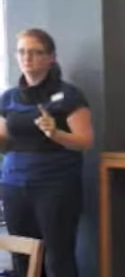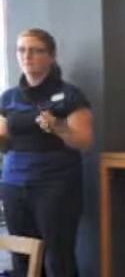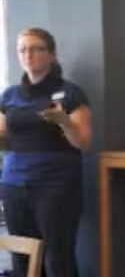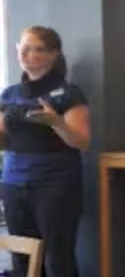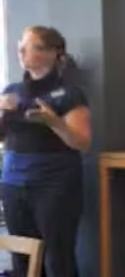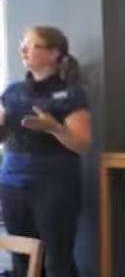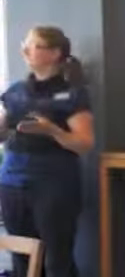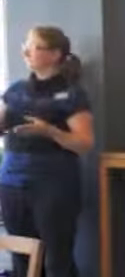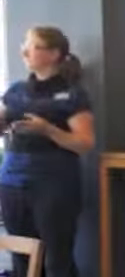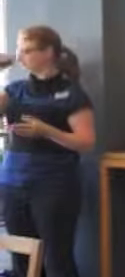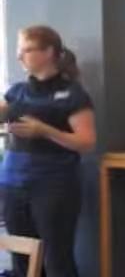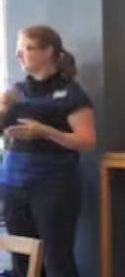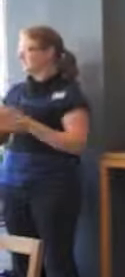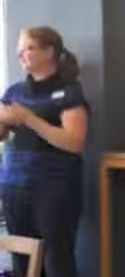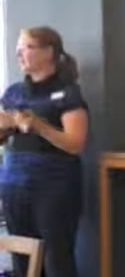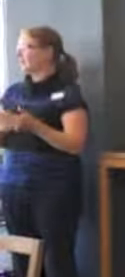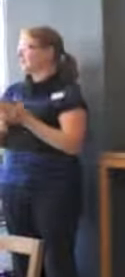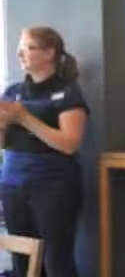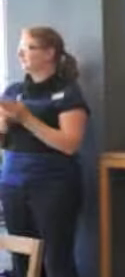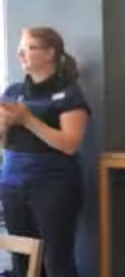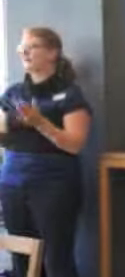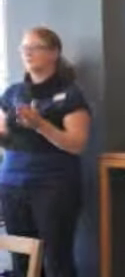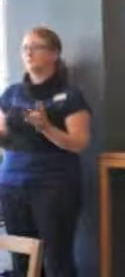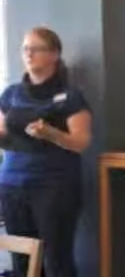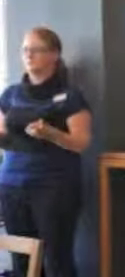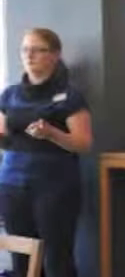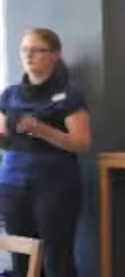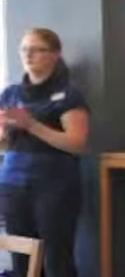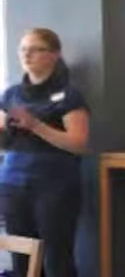att vi gör i den samhällsentreprenörskap och socialt företagande.